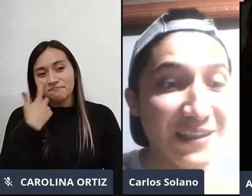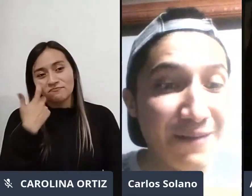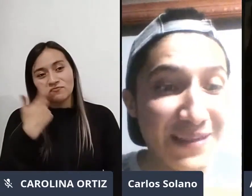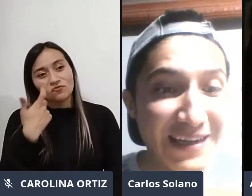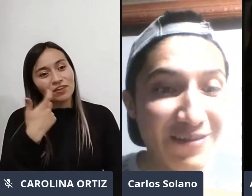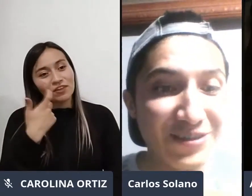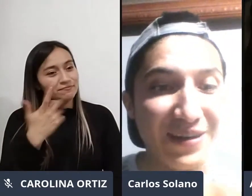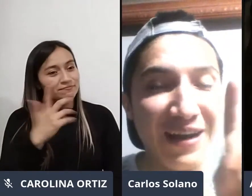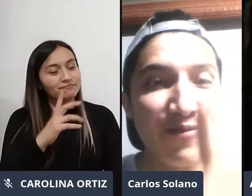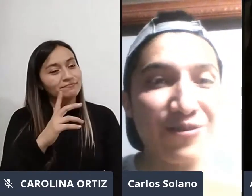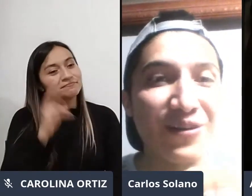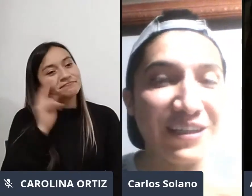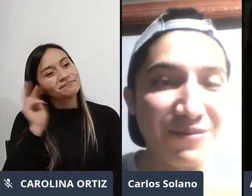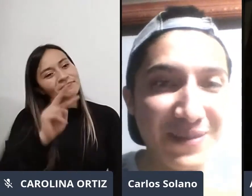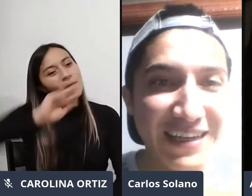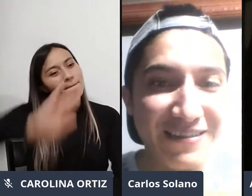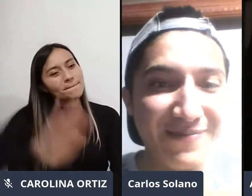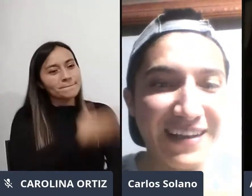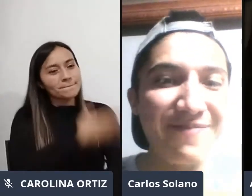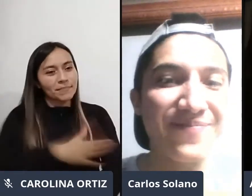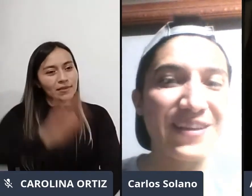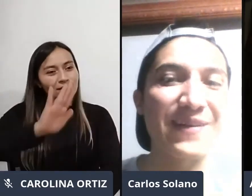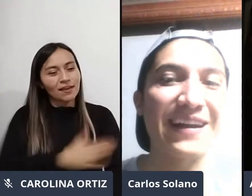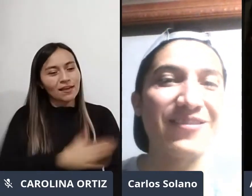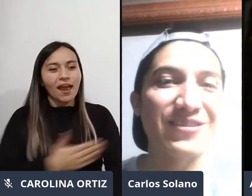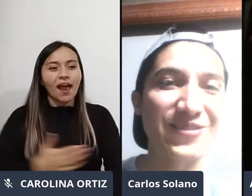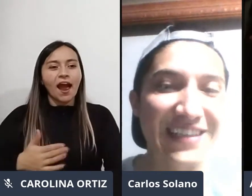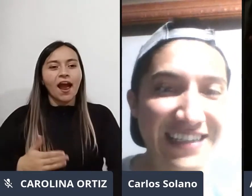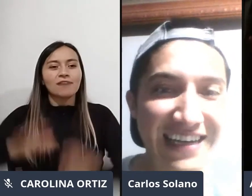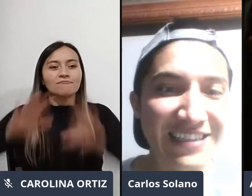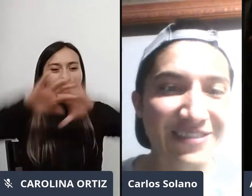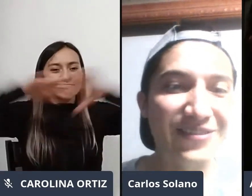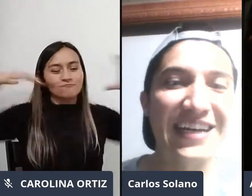el grupo musical Pasajeros, El Mundo es un Pizarrón, ¿vale? Entonces, para